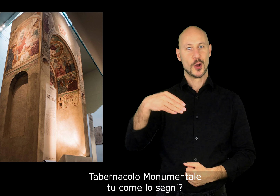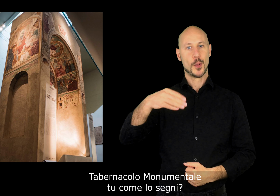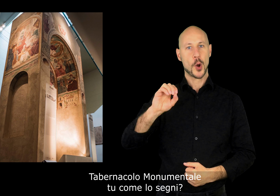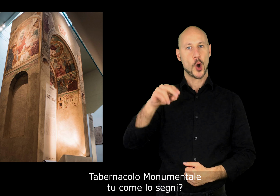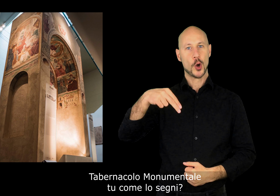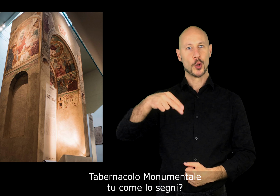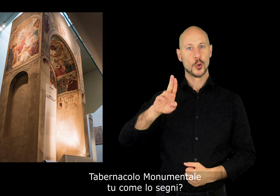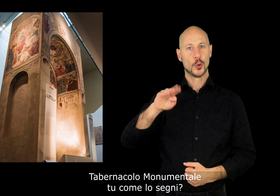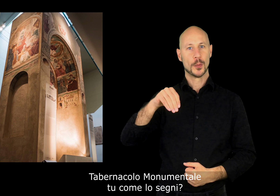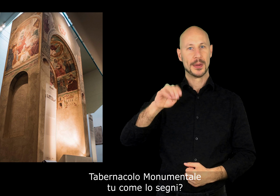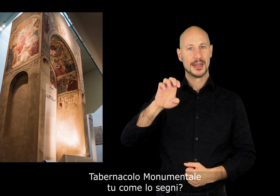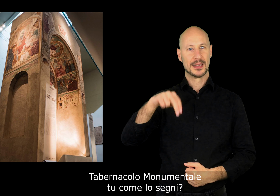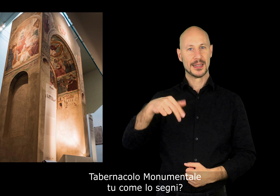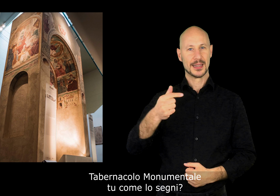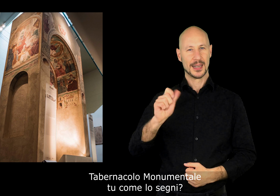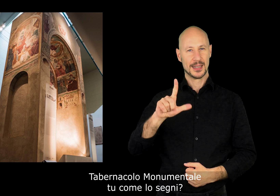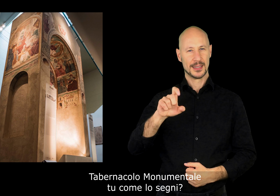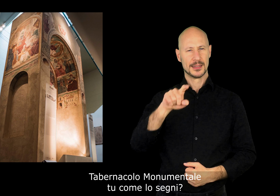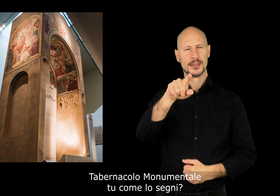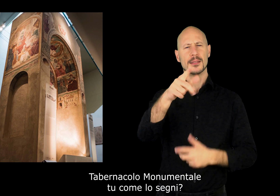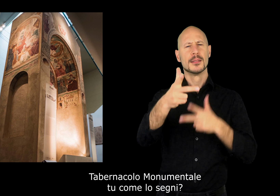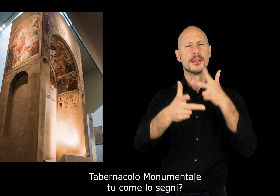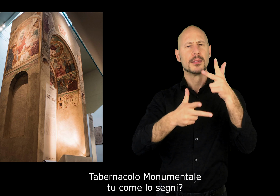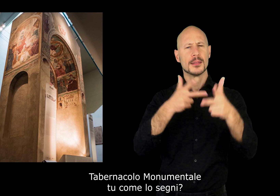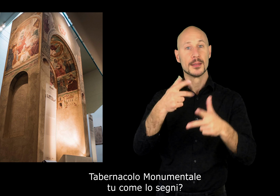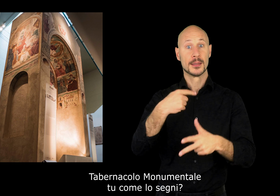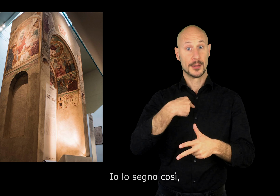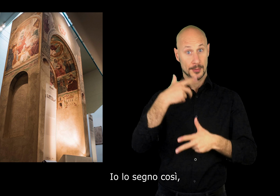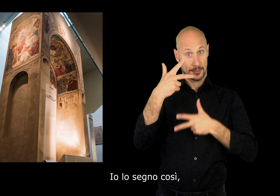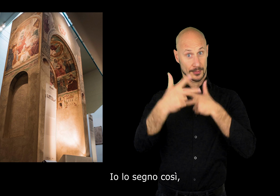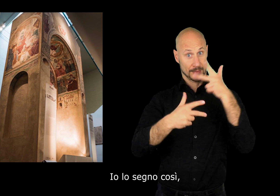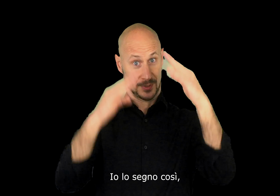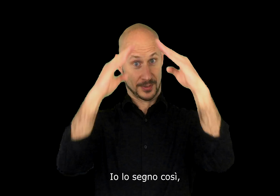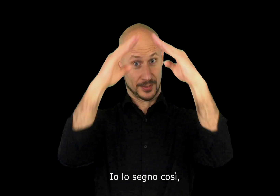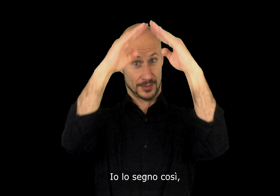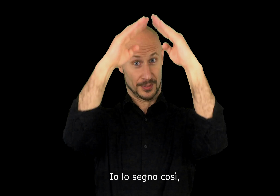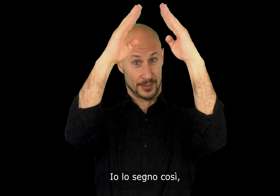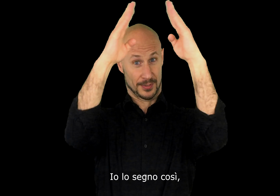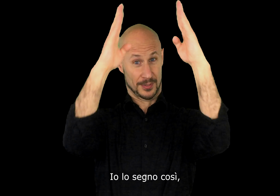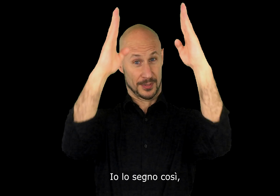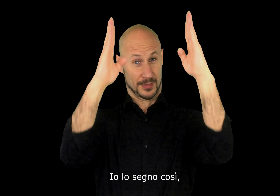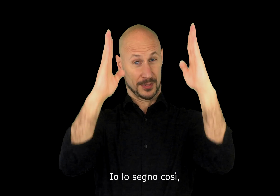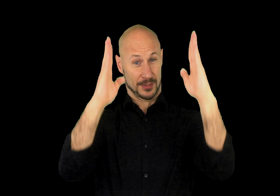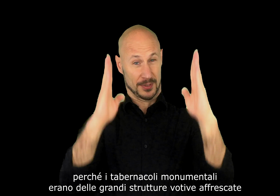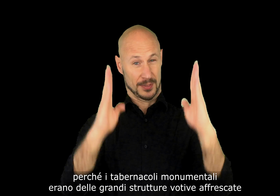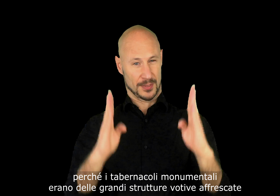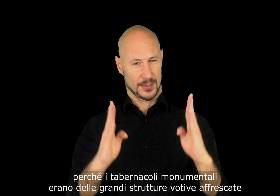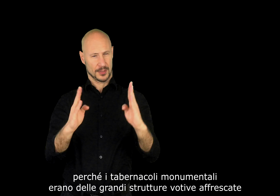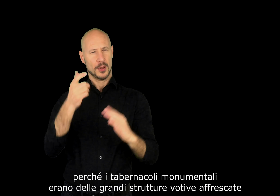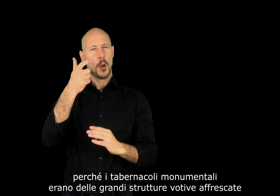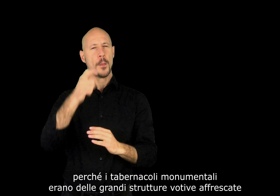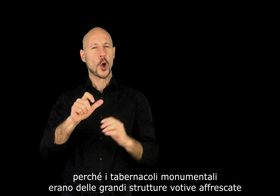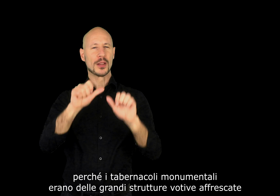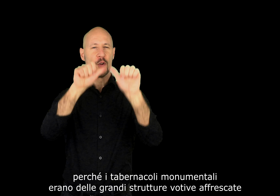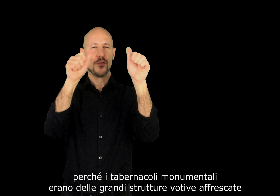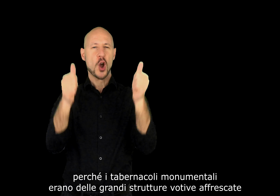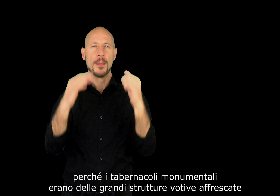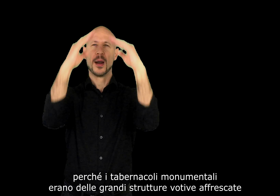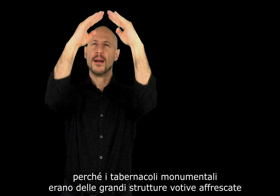tabernacolo monumentale tu come lo segni io l'ho segno così perché i tabernacoli